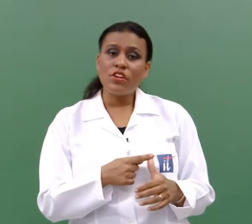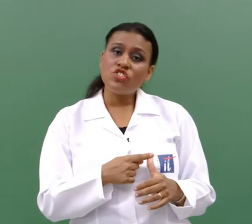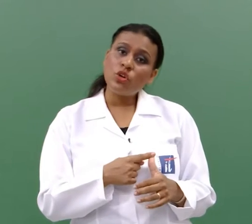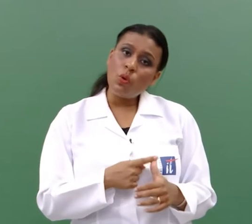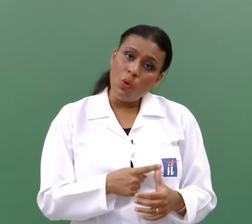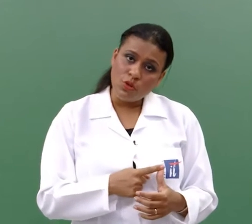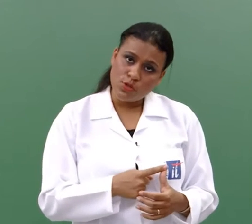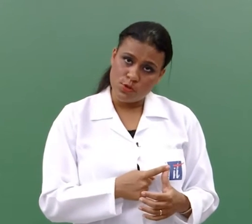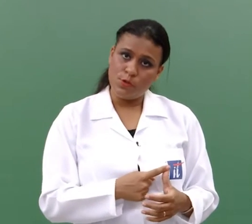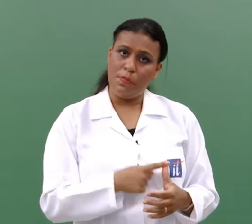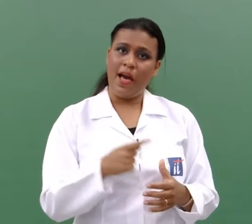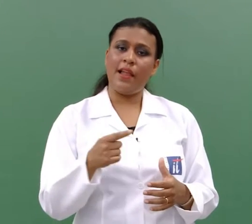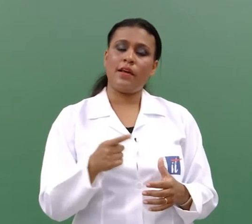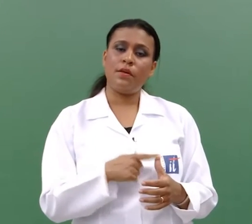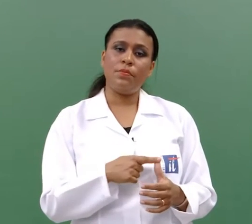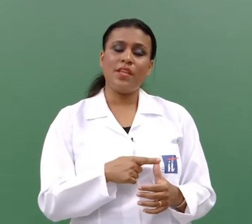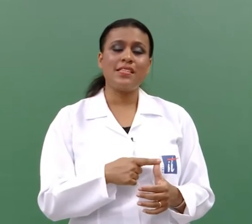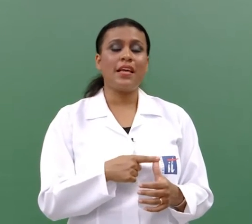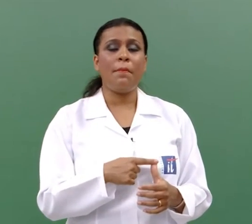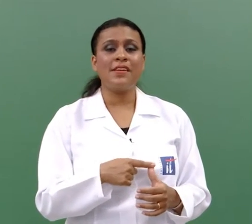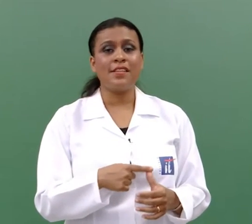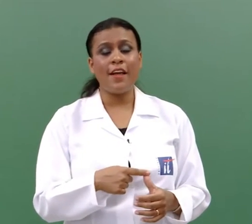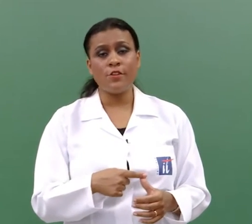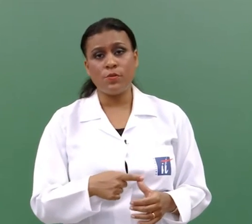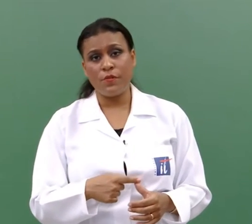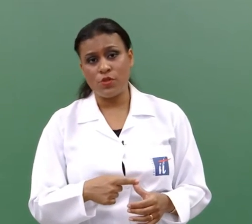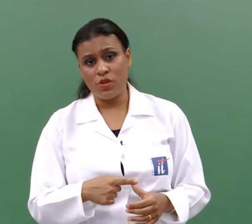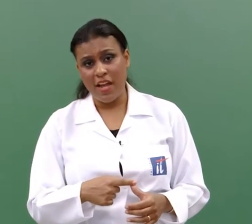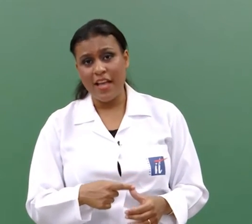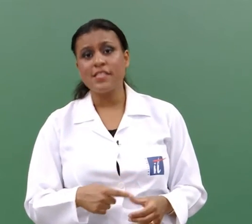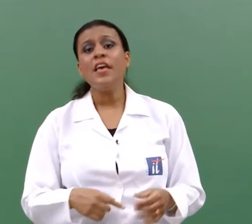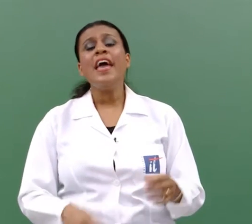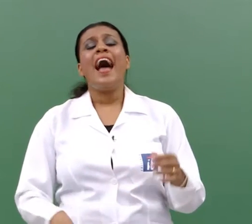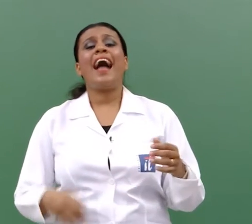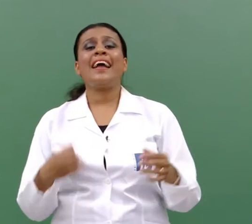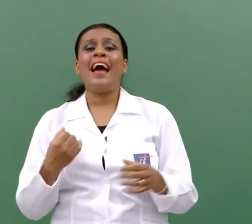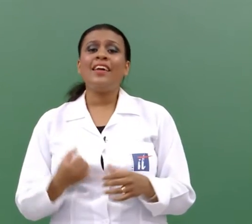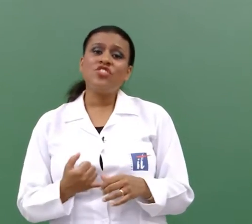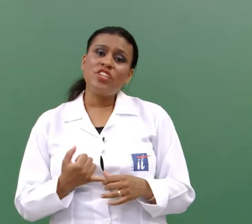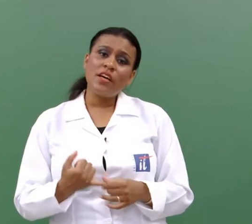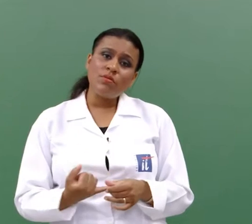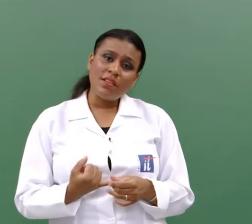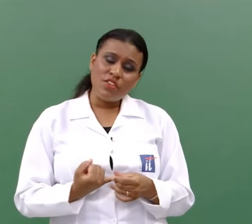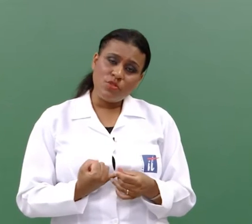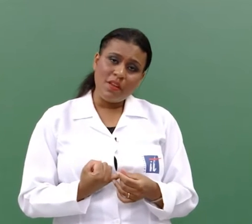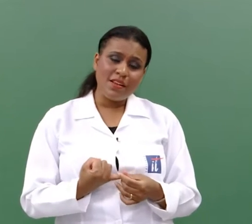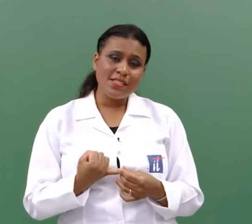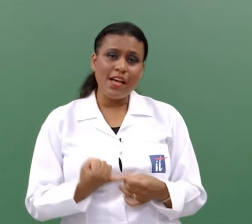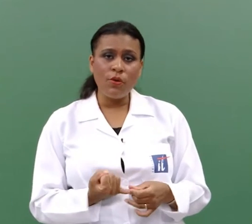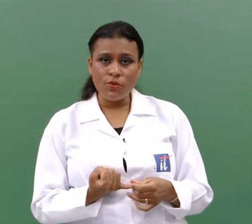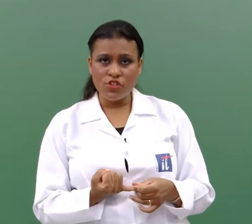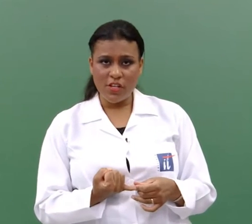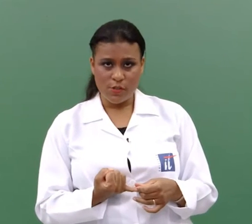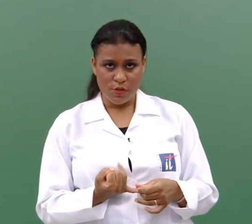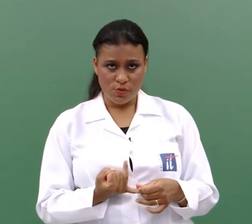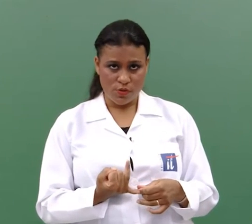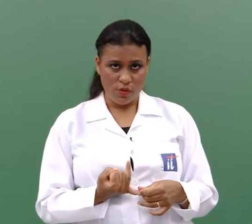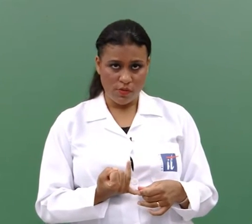de cursos para que pudessem capacitar os profissionais, a garantia do atendimento à saúde das pessoas com